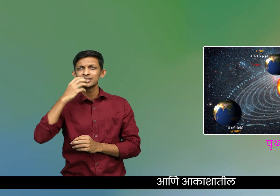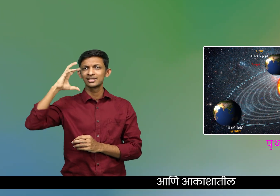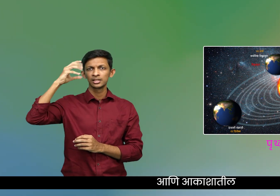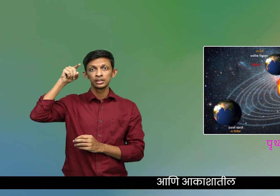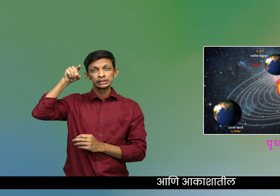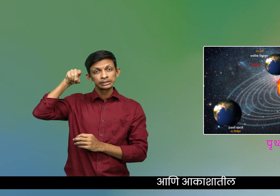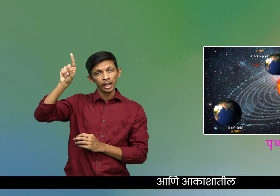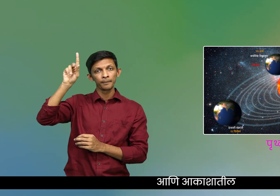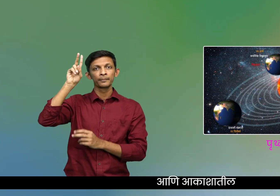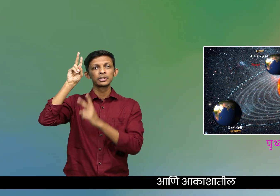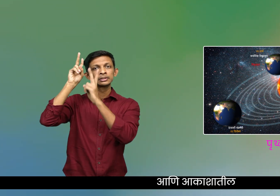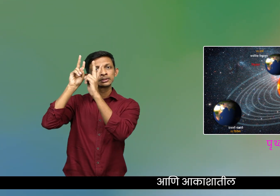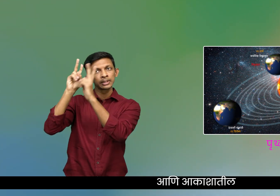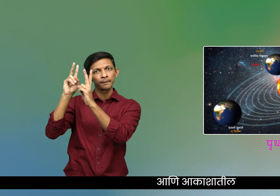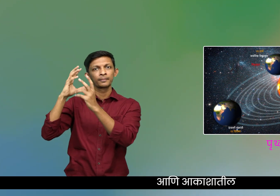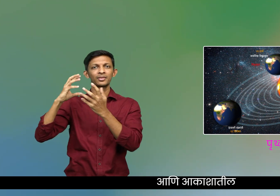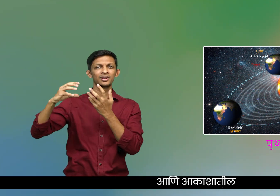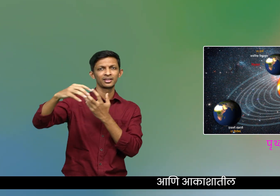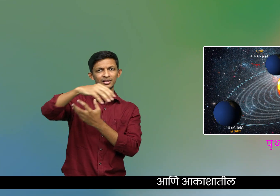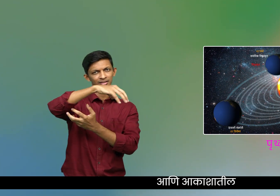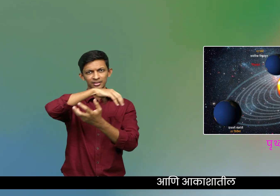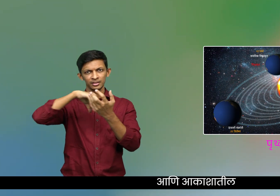आणि आकाशातील